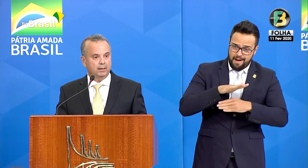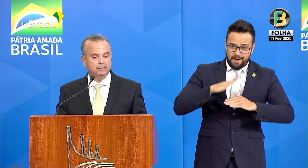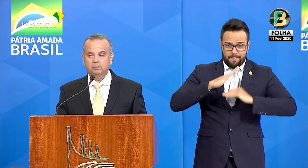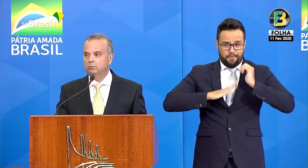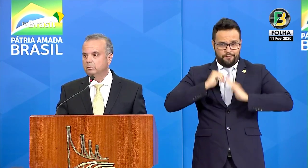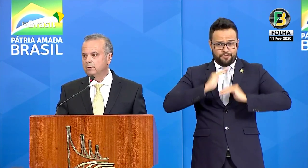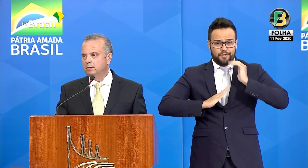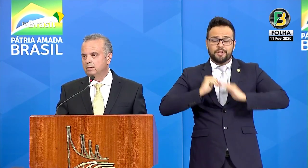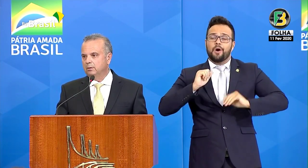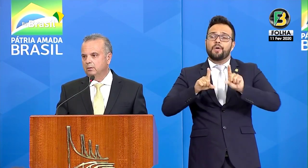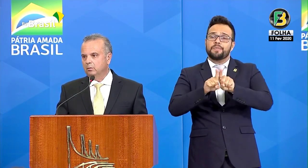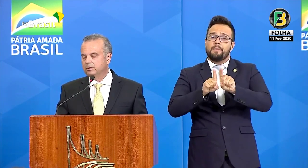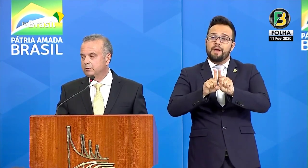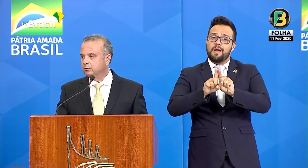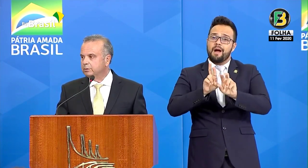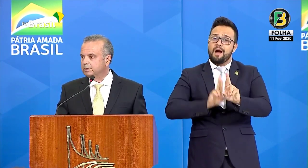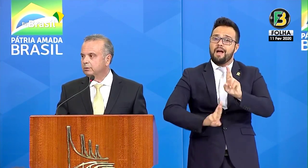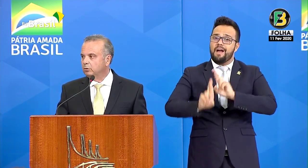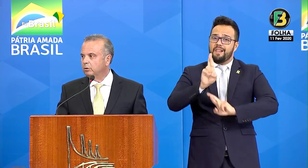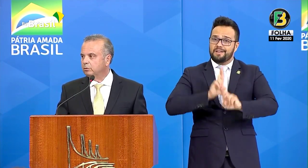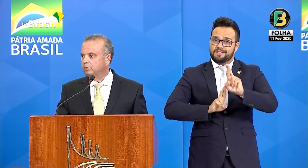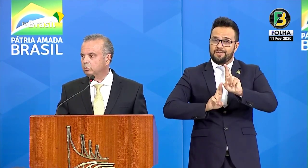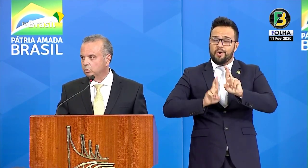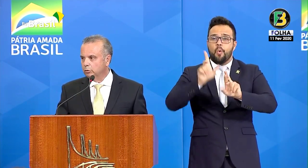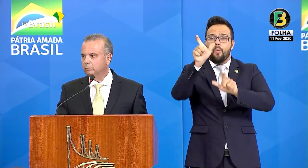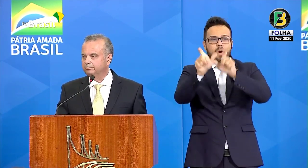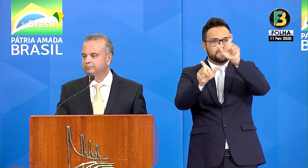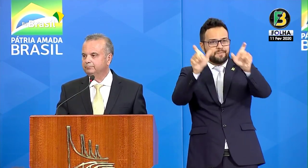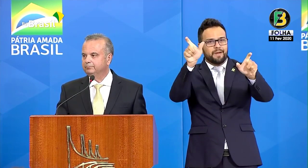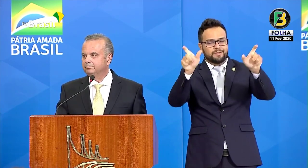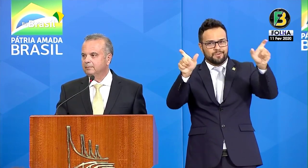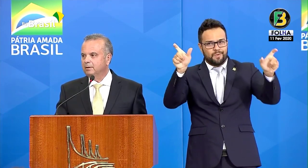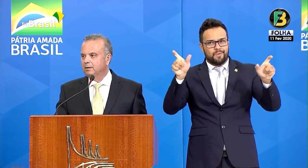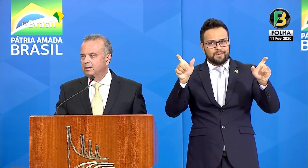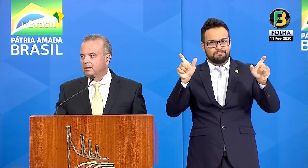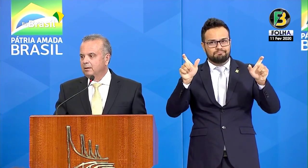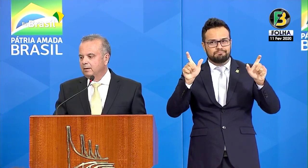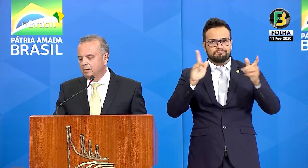e da nossa relação com as pessoas que estão no nosso entorno.